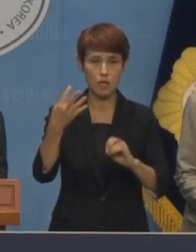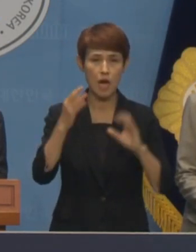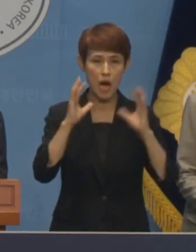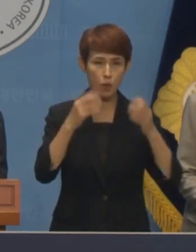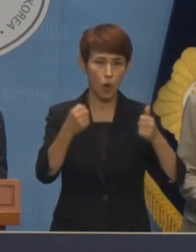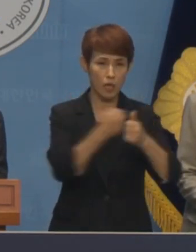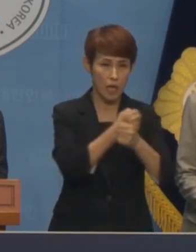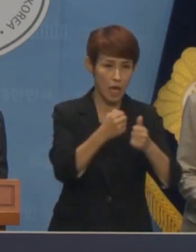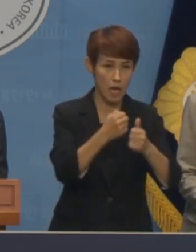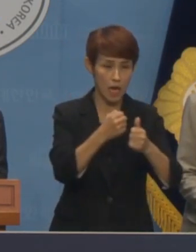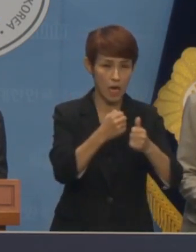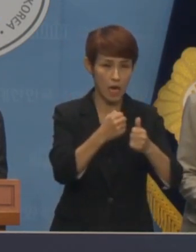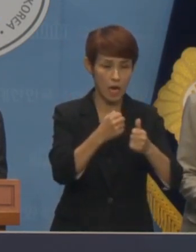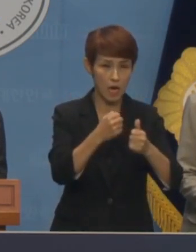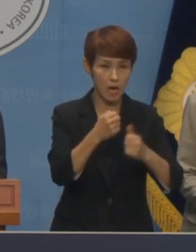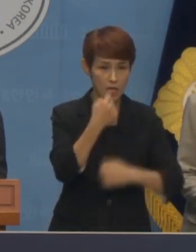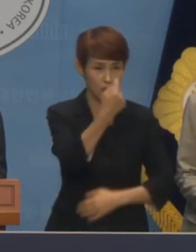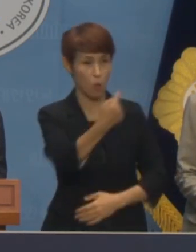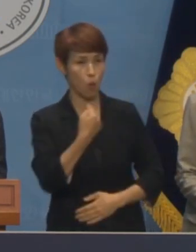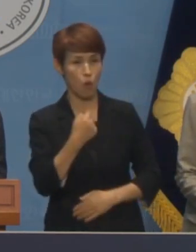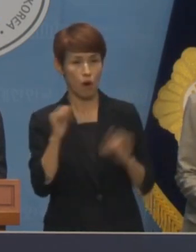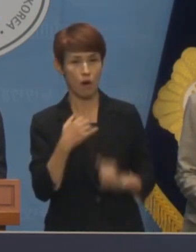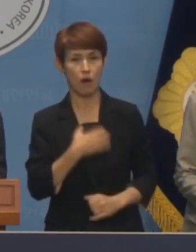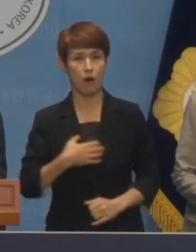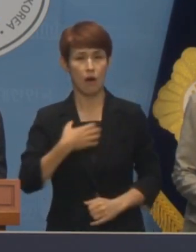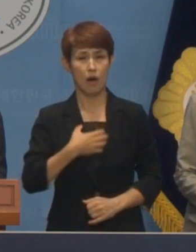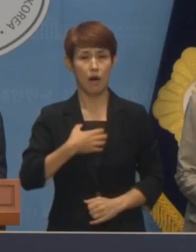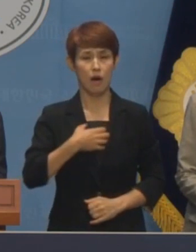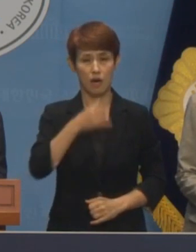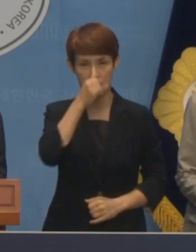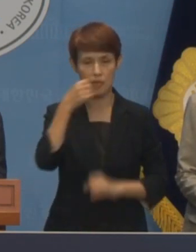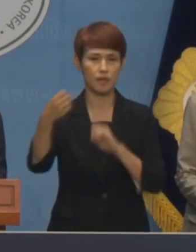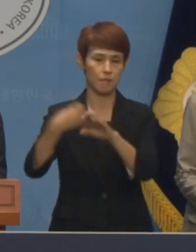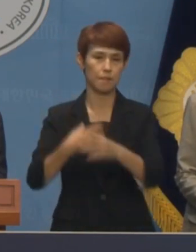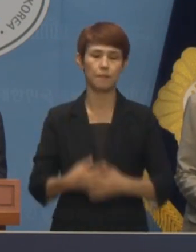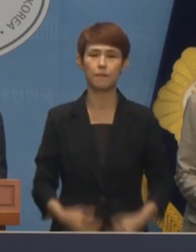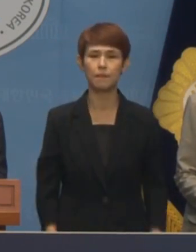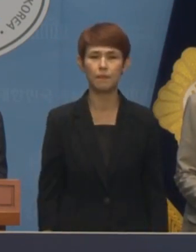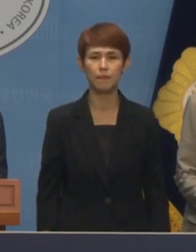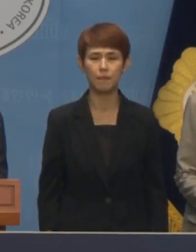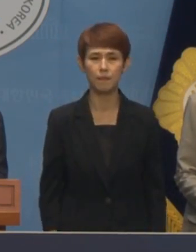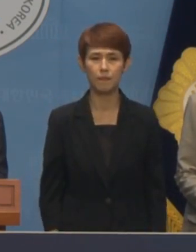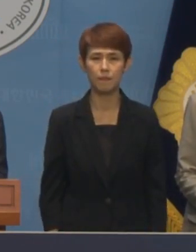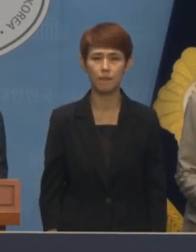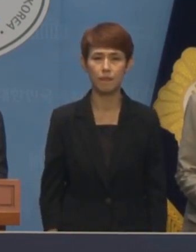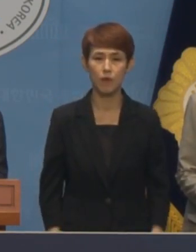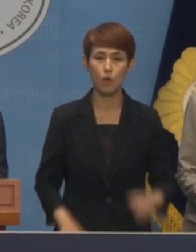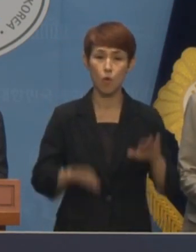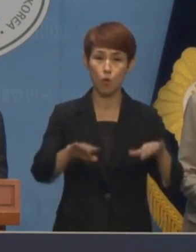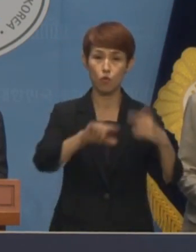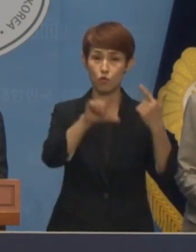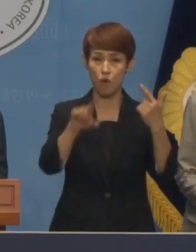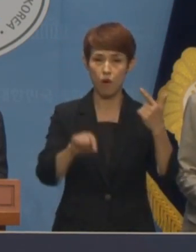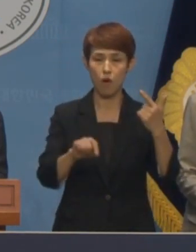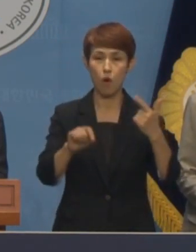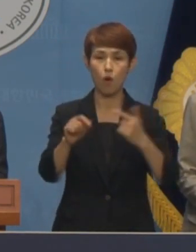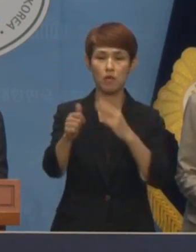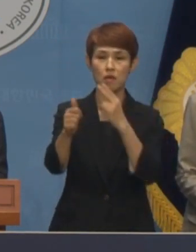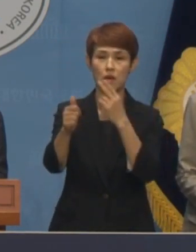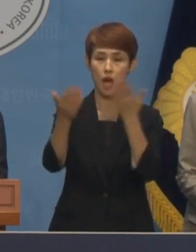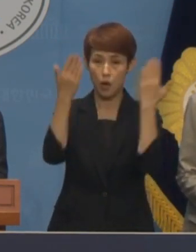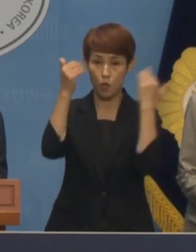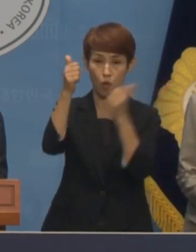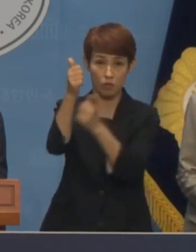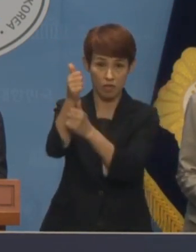아동학대 신고로 괴롭힘을 당할까 걱정하고 있다고 답했습니다. 그리고 실제로 올해 6월 한 교감